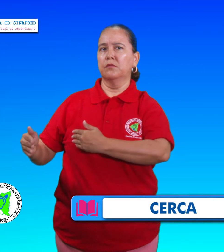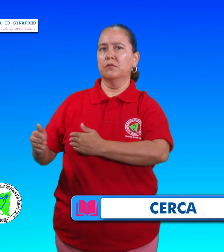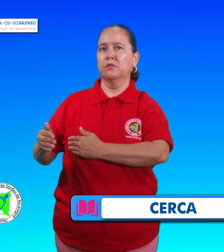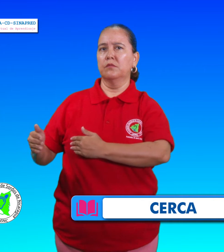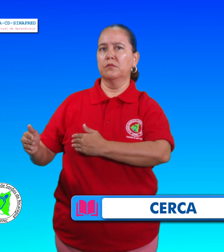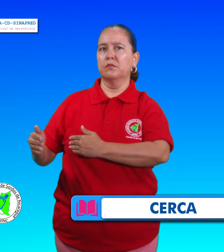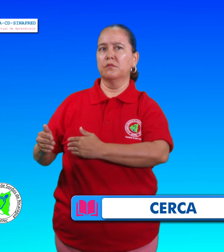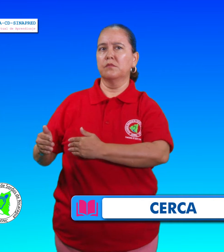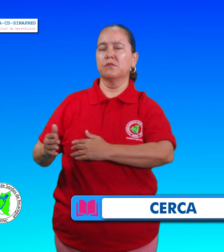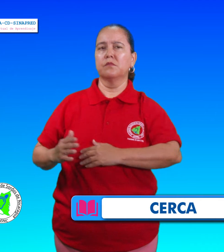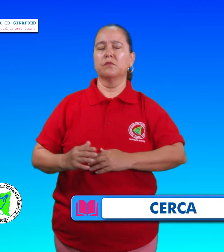Cerca.